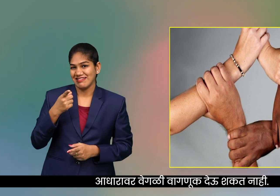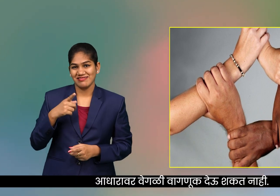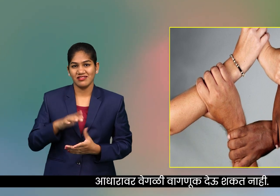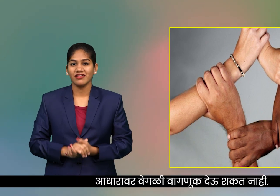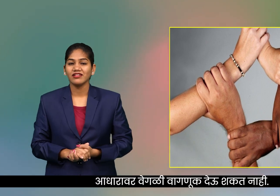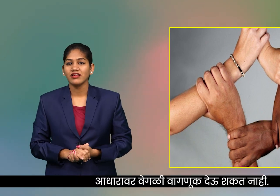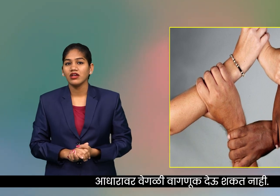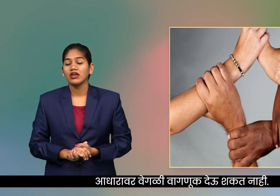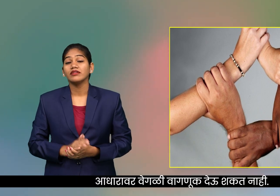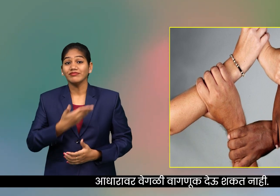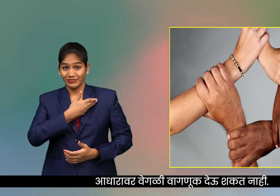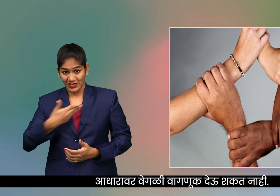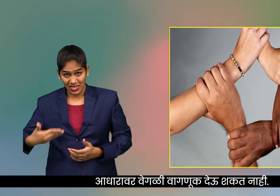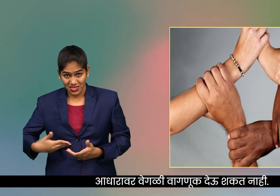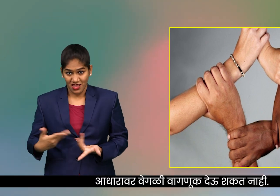आधारावर वेगळी वागणूक देऊ शकत नाही.